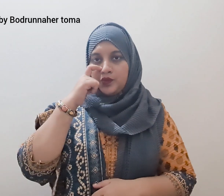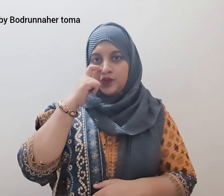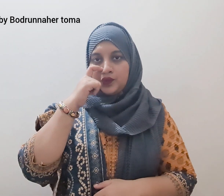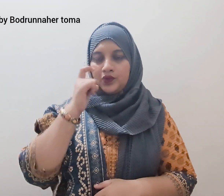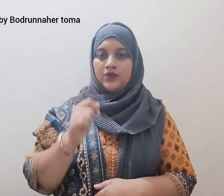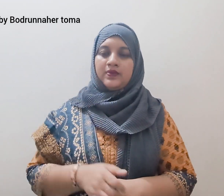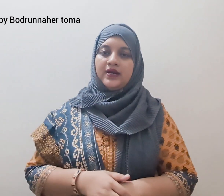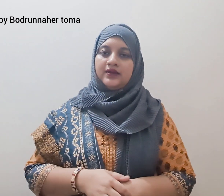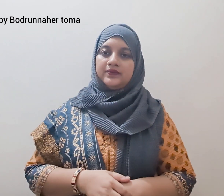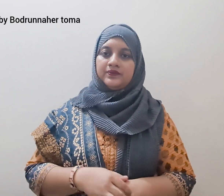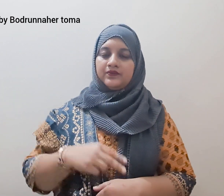মঙ্গলবার,